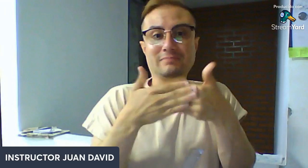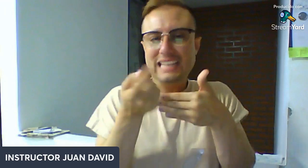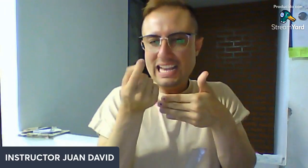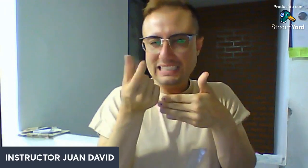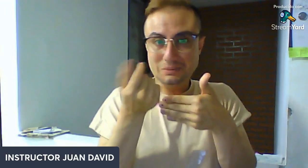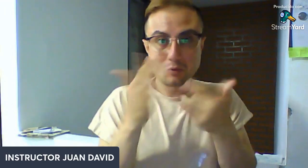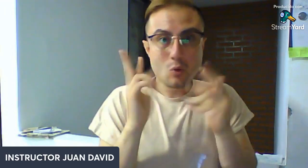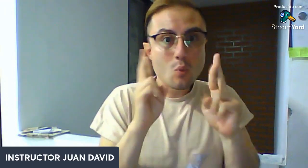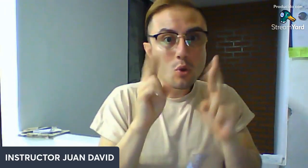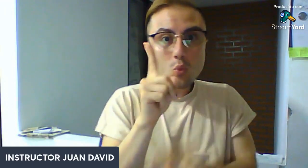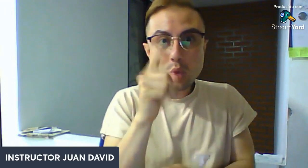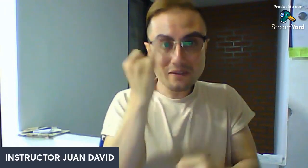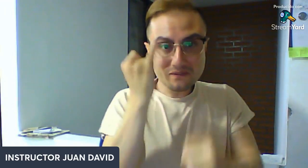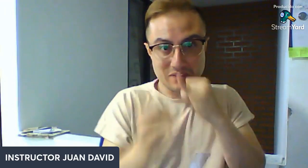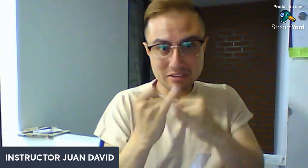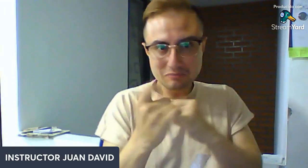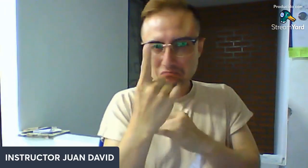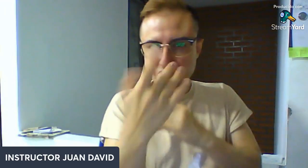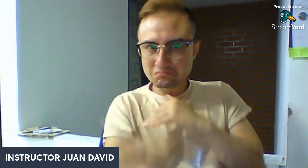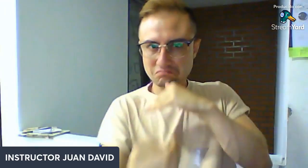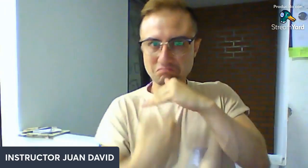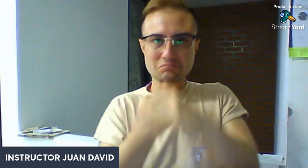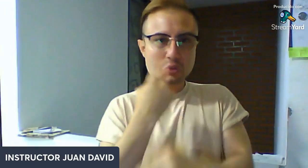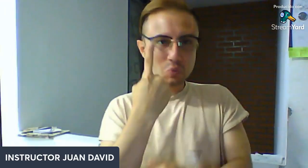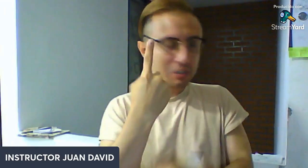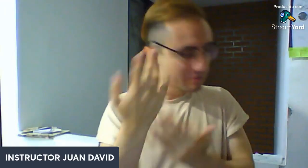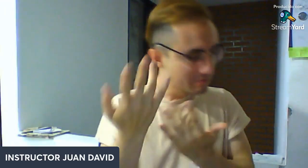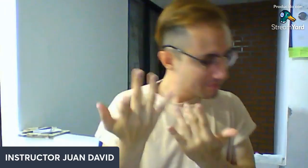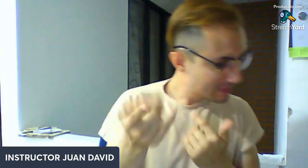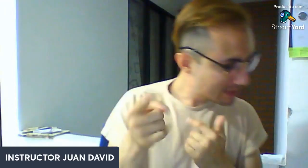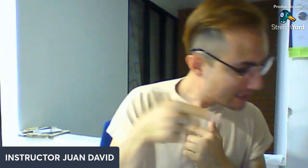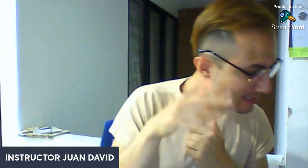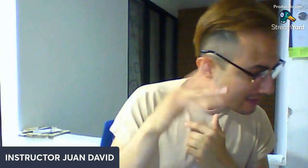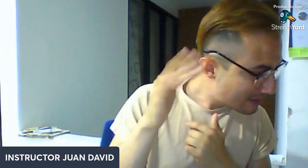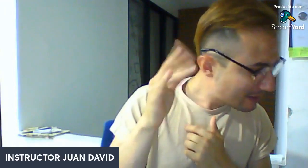Entonces, esta sería la última participación porque ya en estico cerramos.